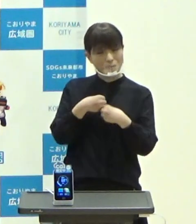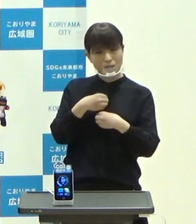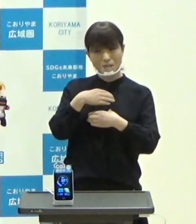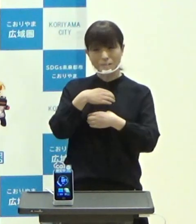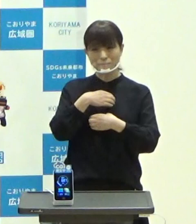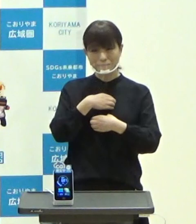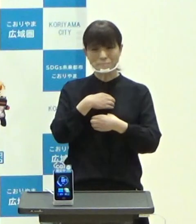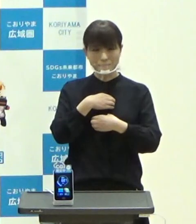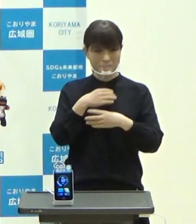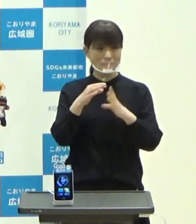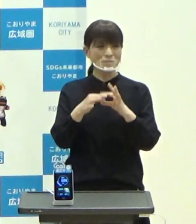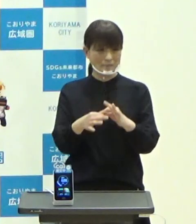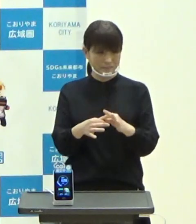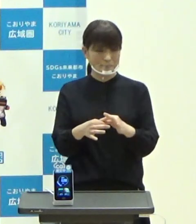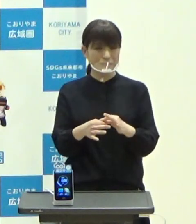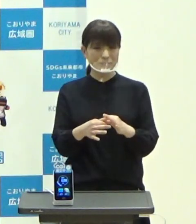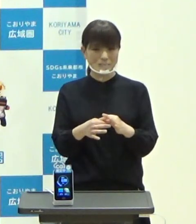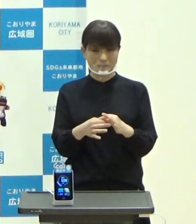なかなかこちらの、